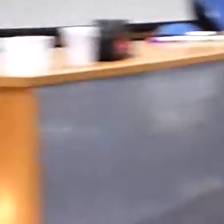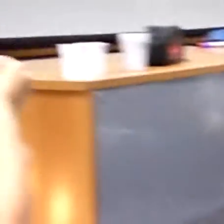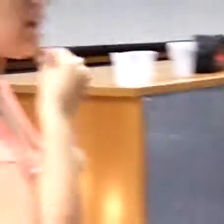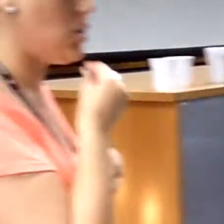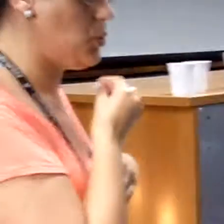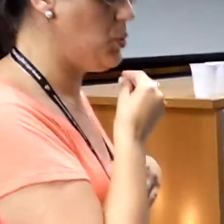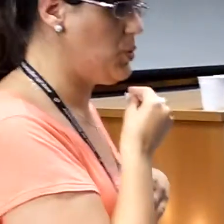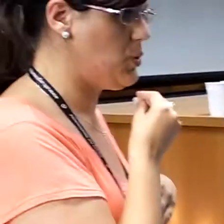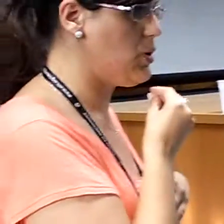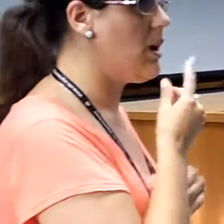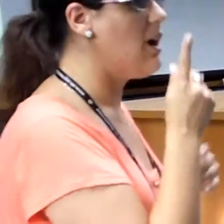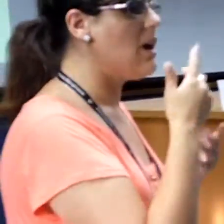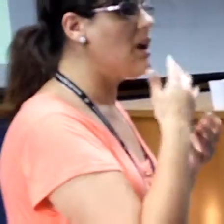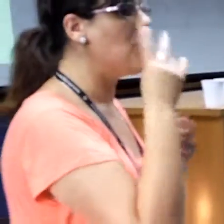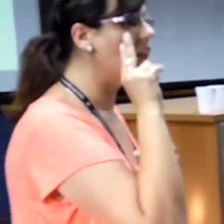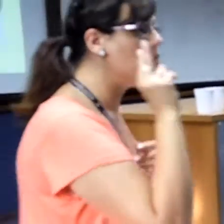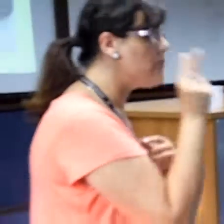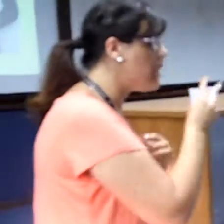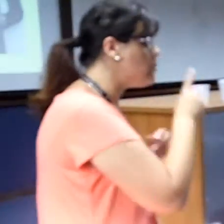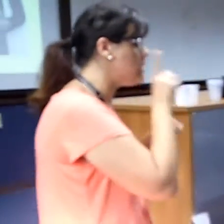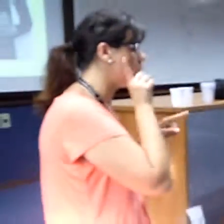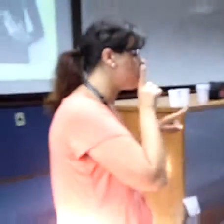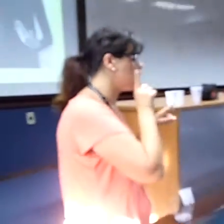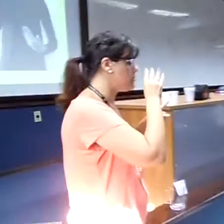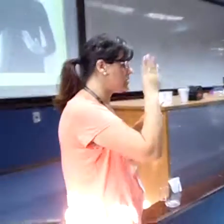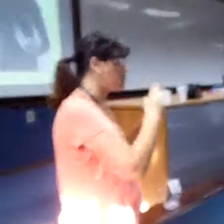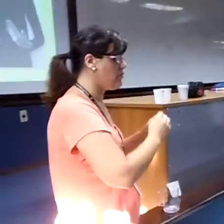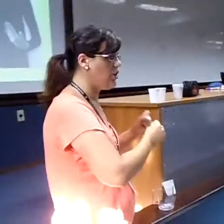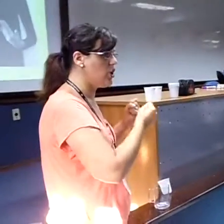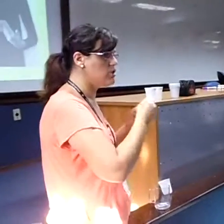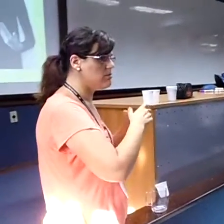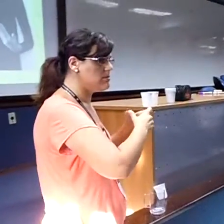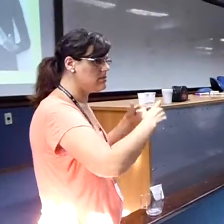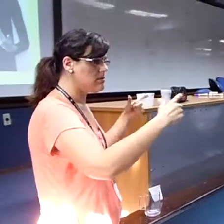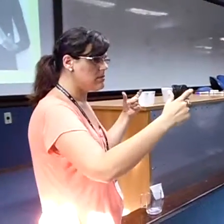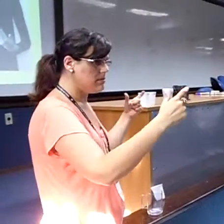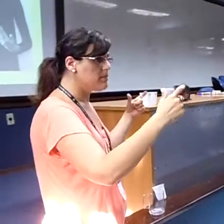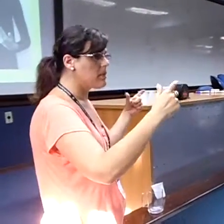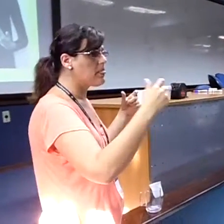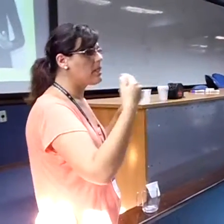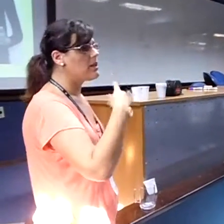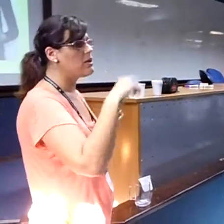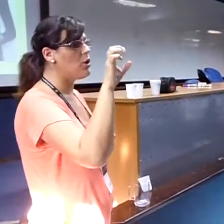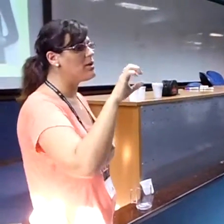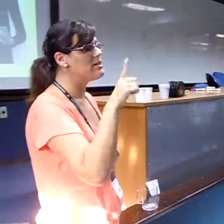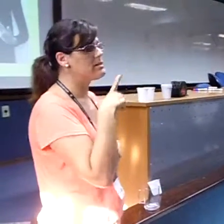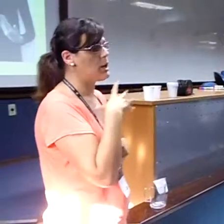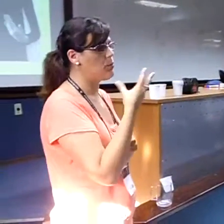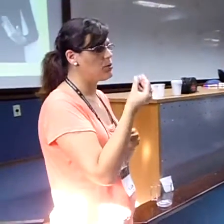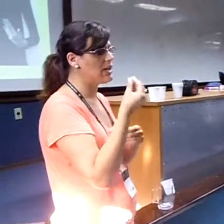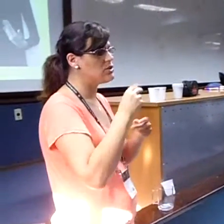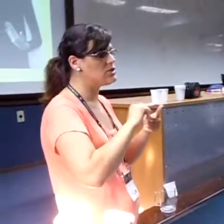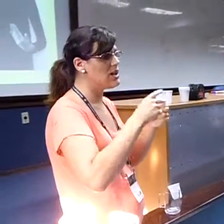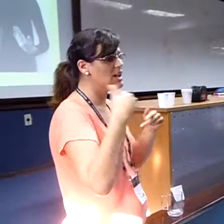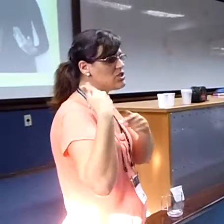O movimento surdo na Europa é um pouco mais fraco. Né? Nos Estados Unidos e no Brasil é muito forte o movimento surdo. Na Europa